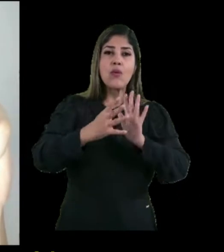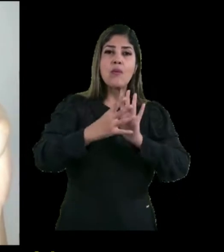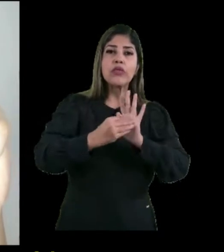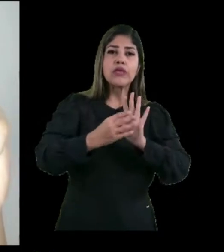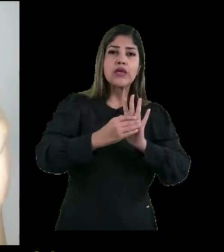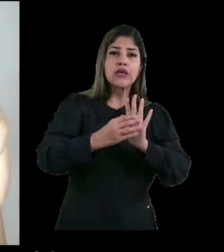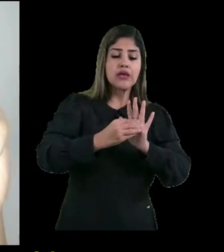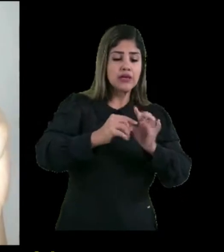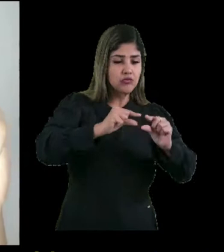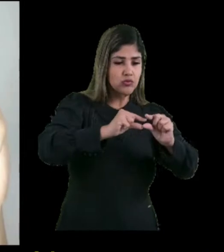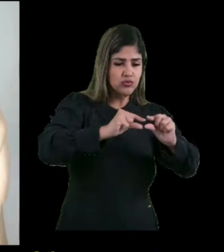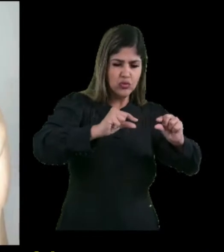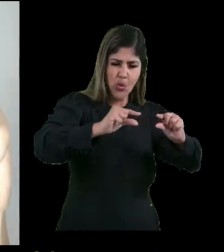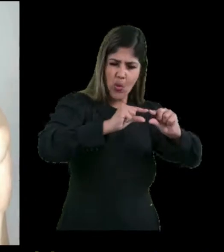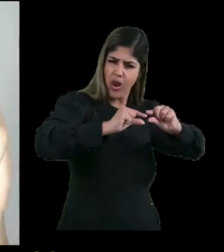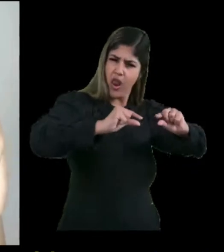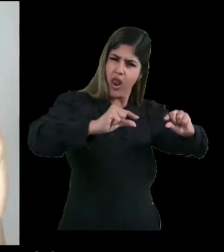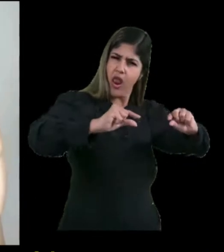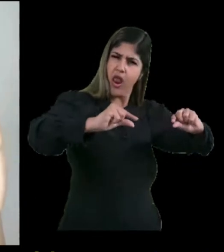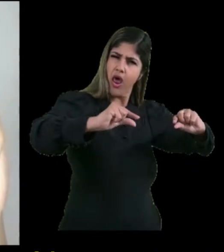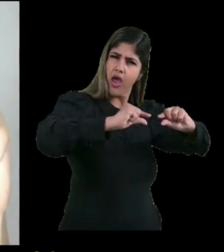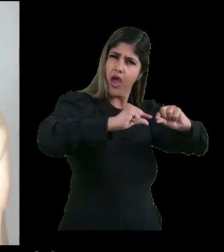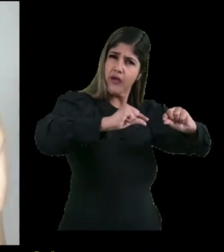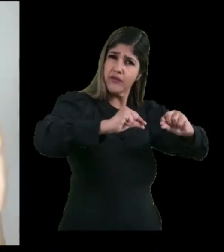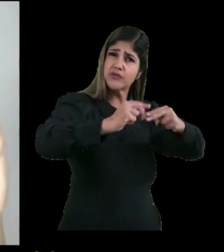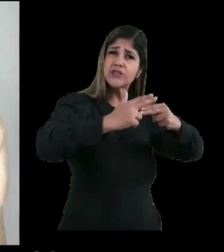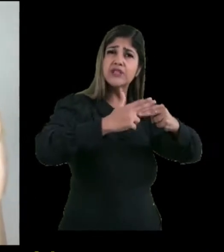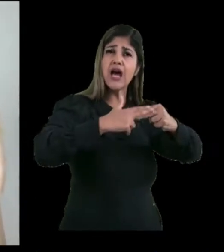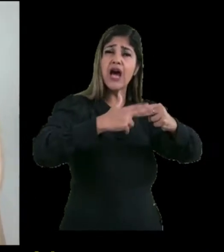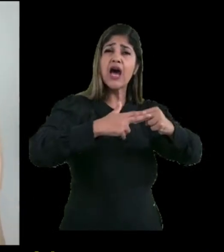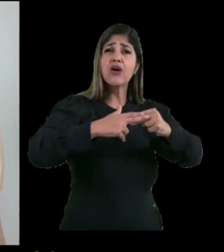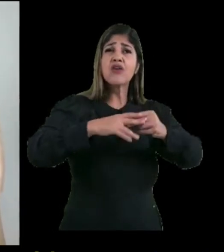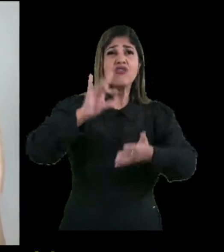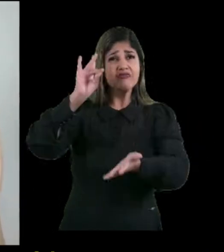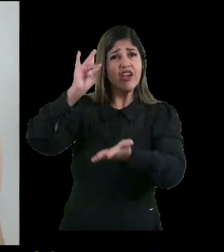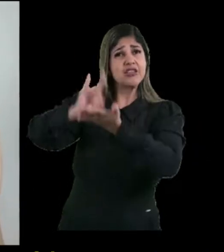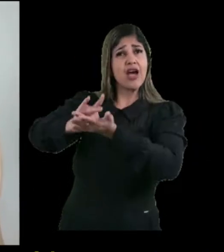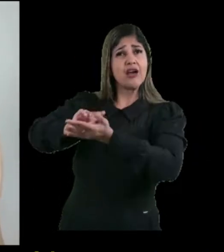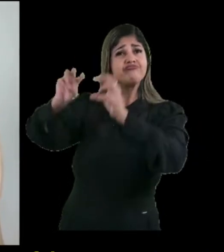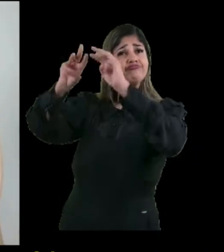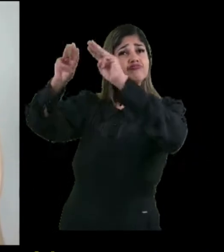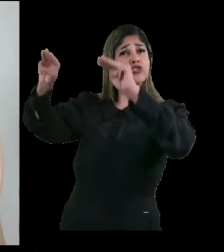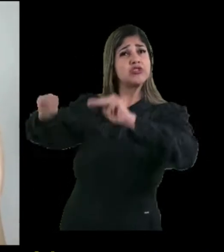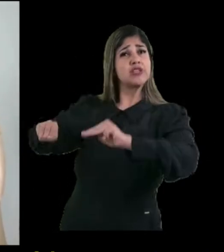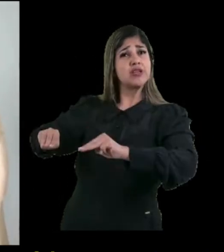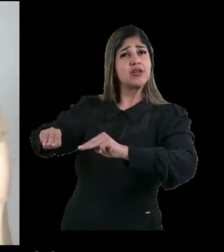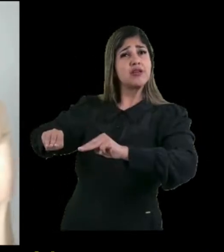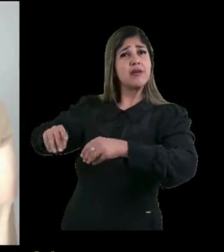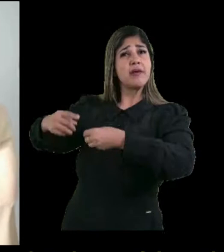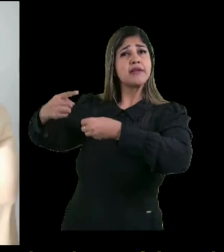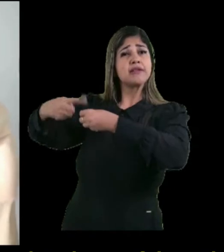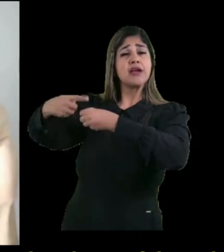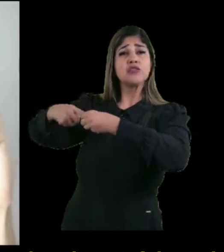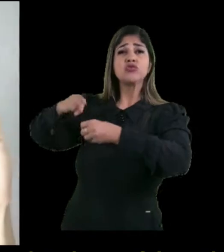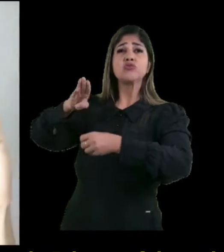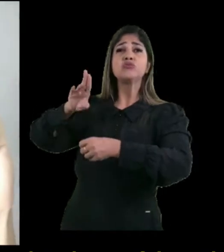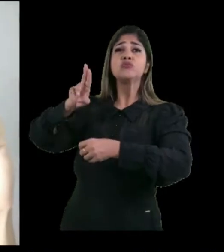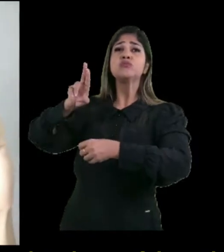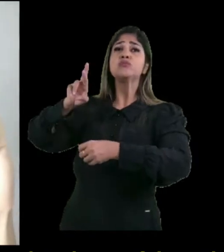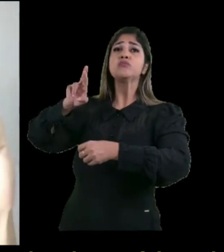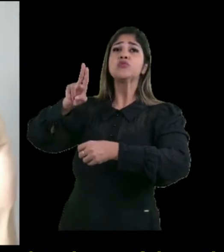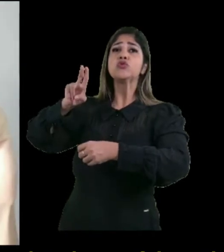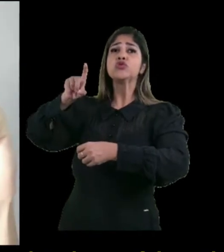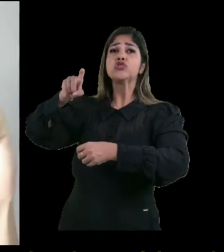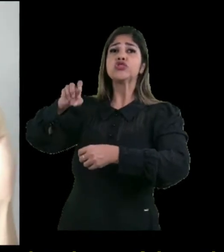do osso de Xango, feita para este estudo, cujo original se encontra no Museu de Bruxelas. Segundo a